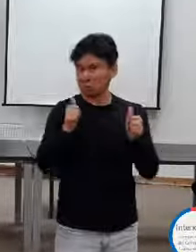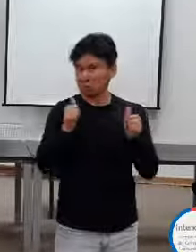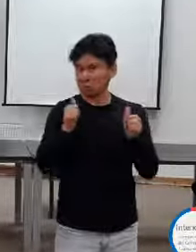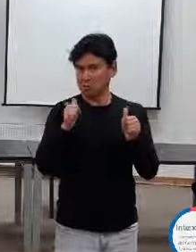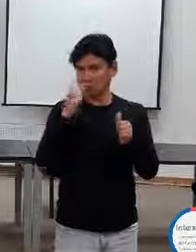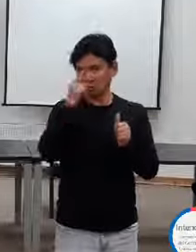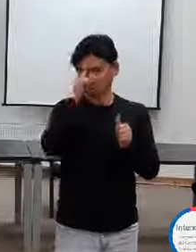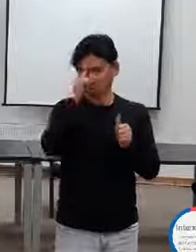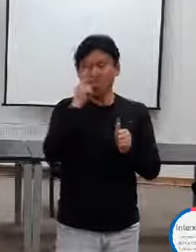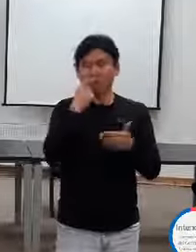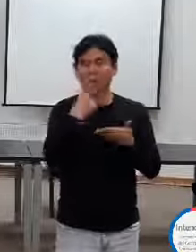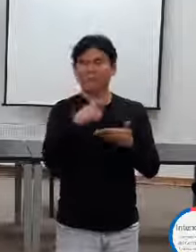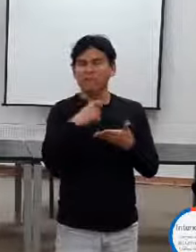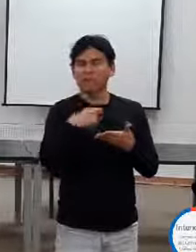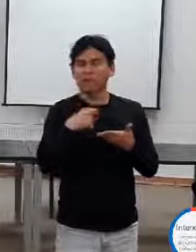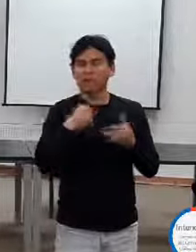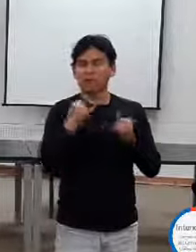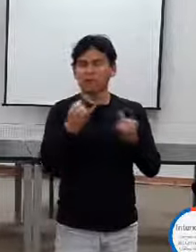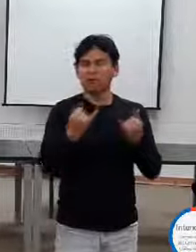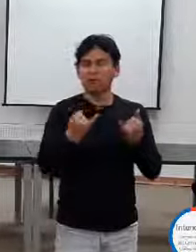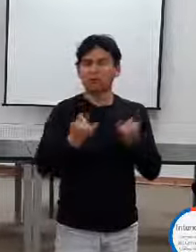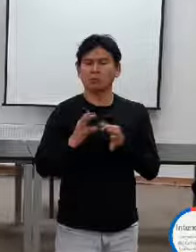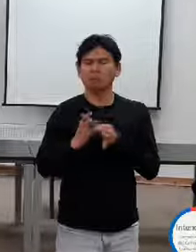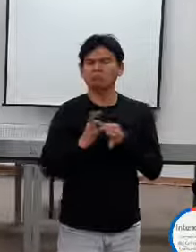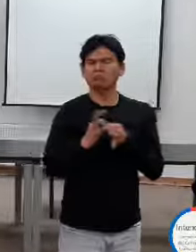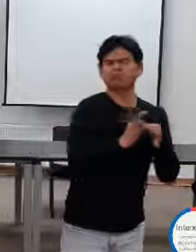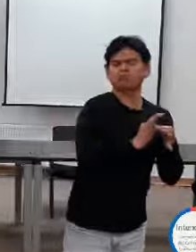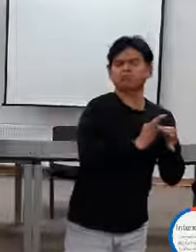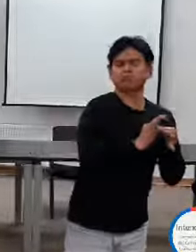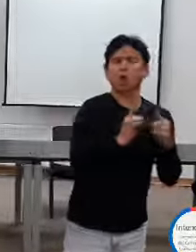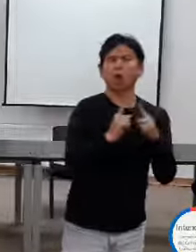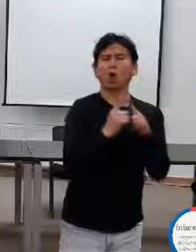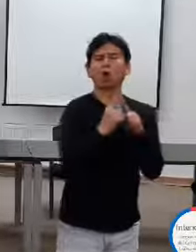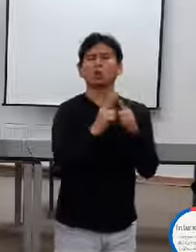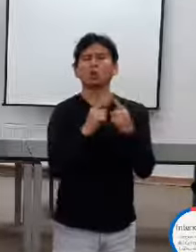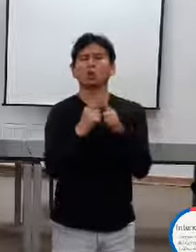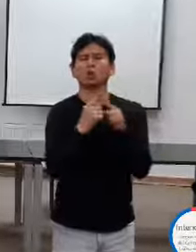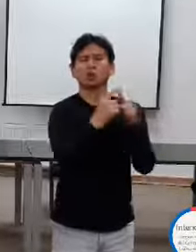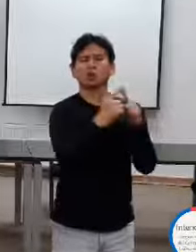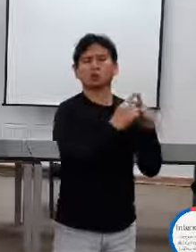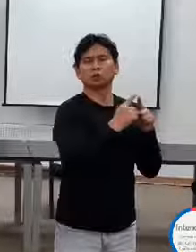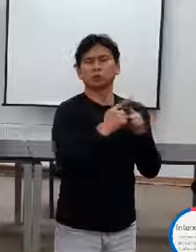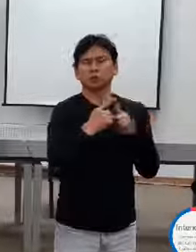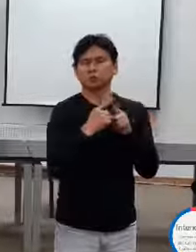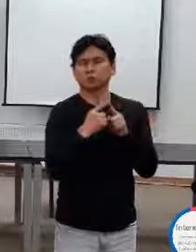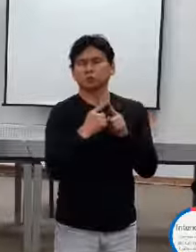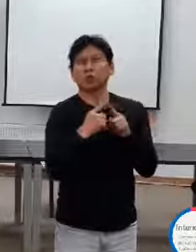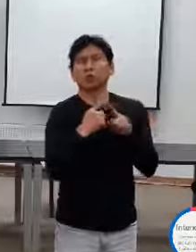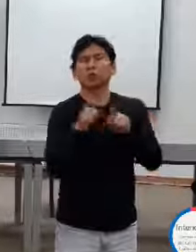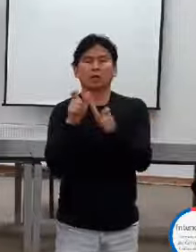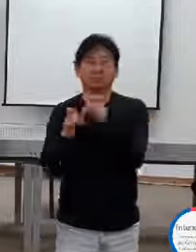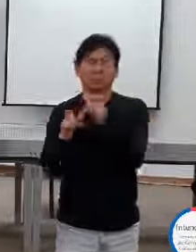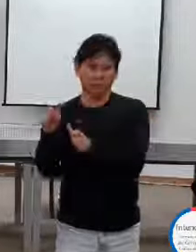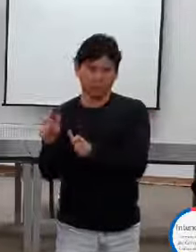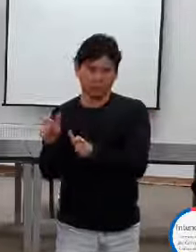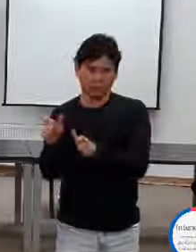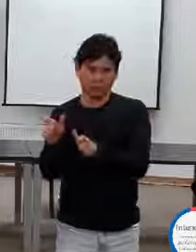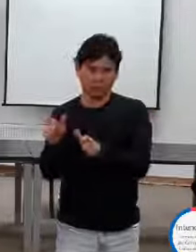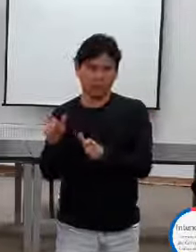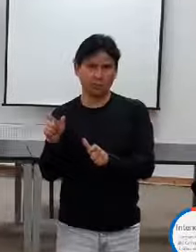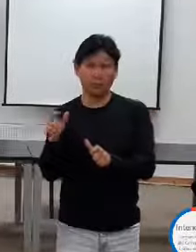estamos también verificando la información respecto a la trazabilidad del contacto estos no intensos que tuvo el funcionario con otras personas durante